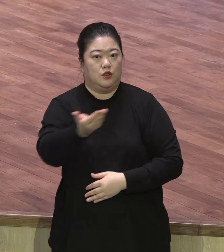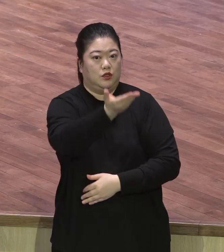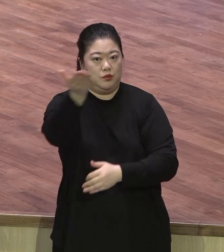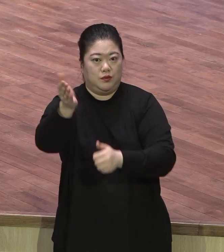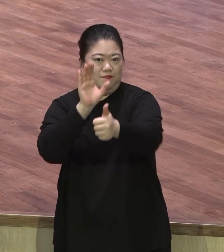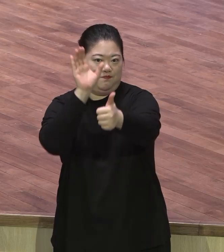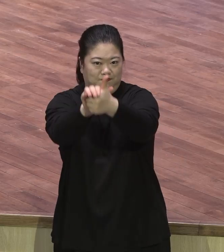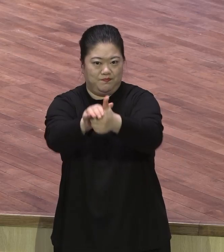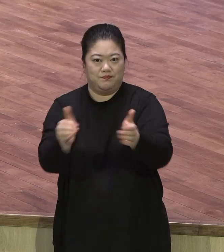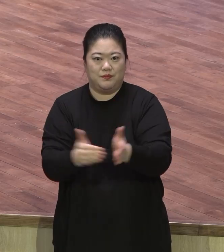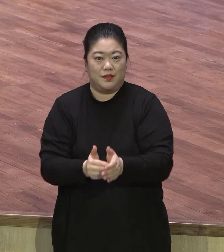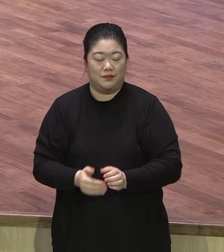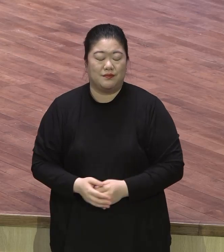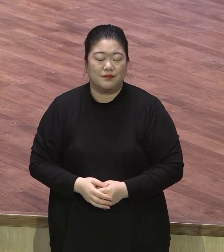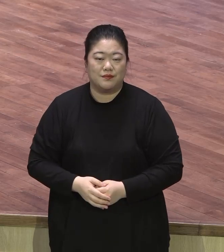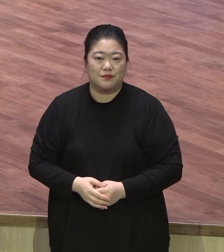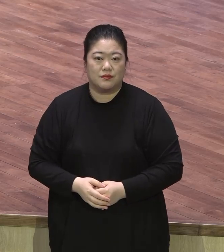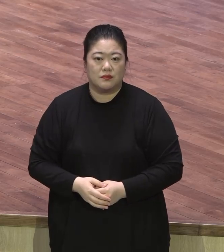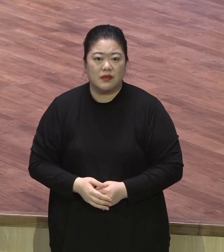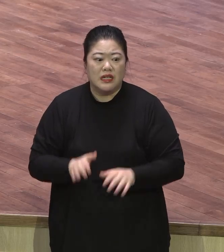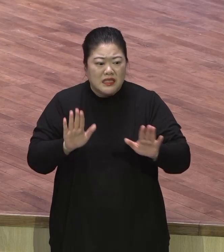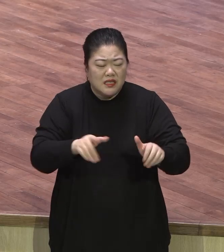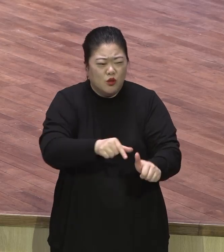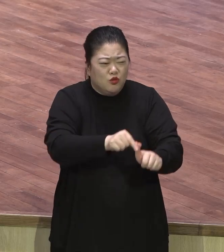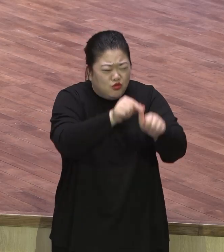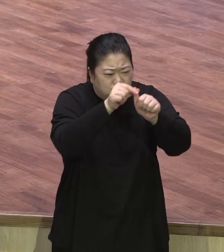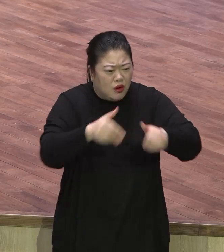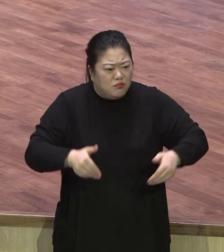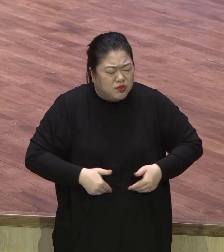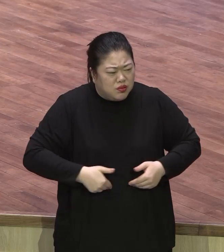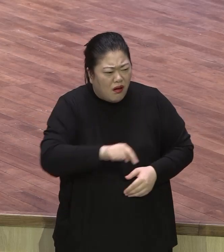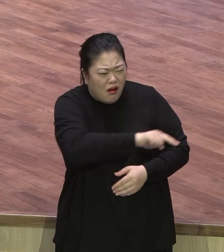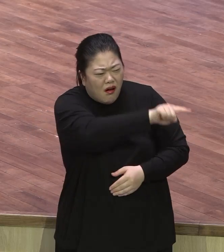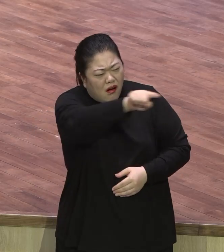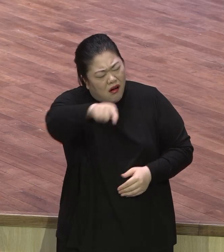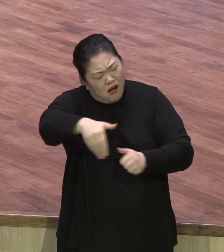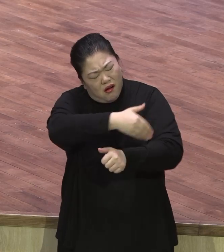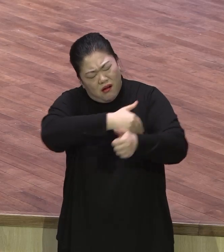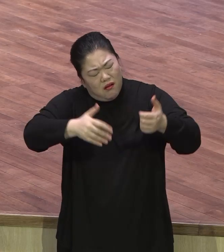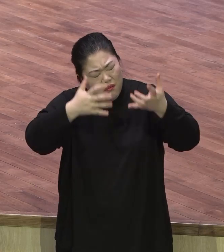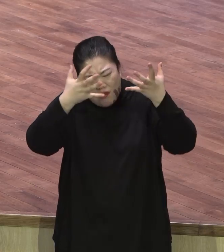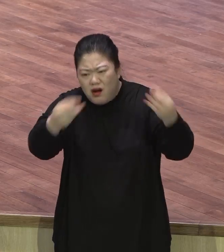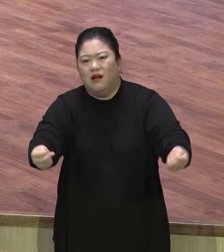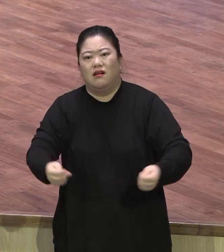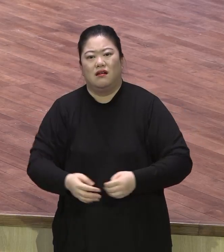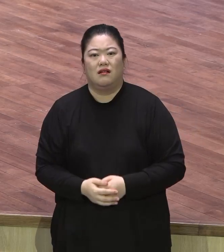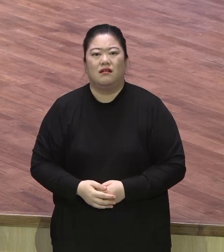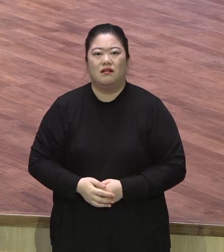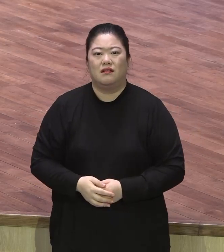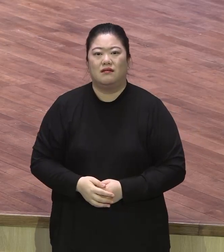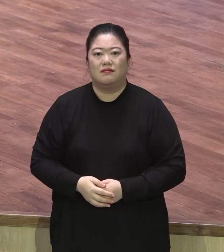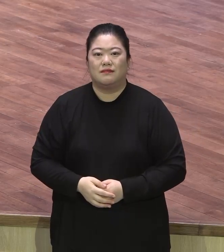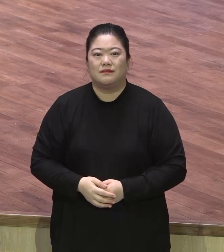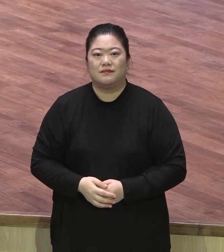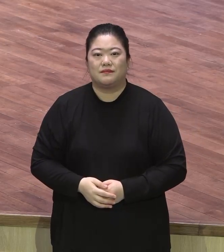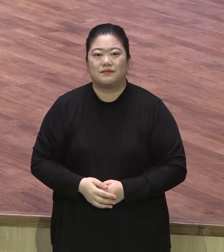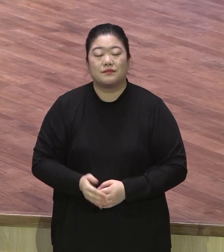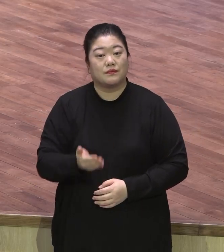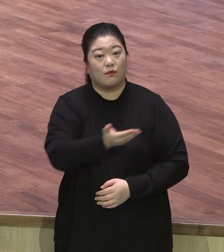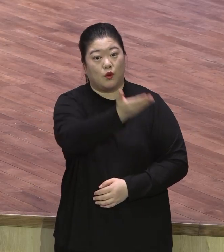전도대상도 많습니다 구원받을 대상 많습니다 생명주 던질 대상들이 주위에 너무 많아요 우리 연계의 모든 성도들을 이